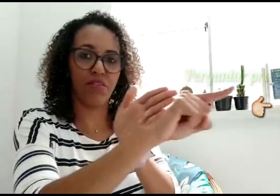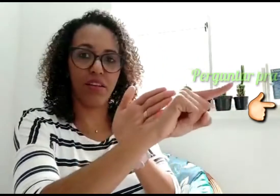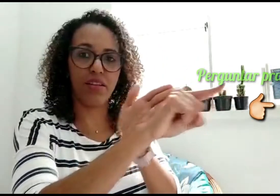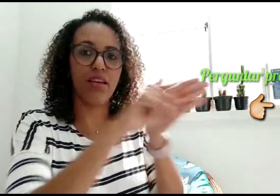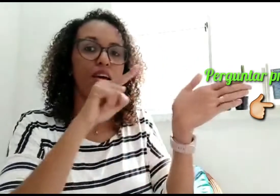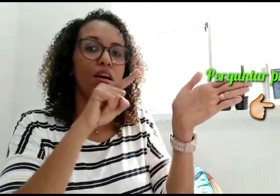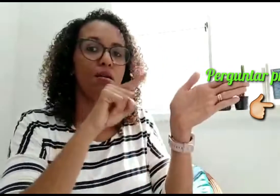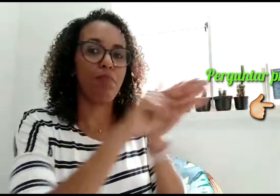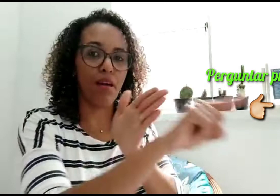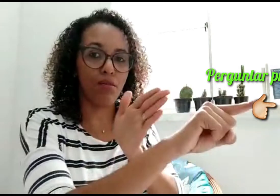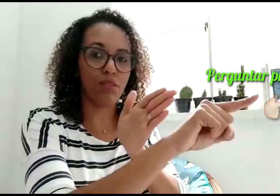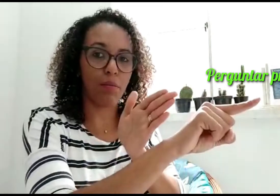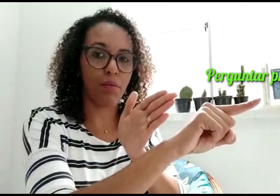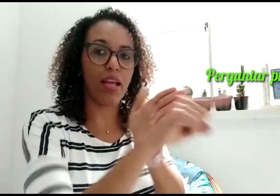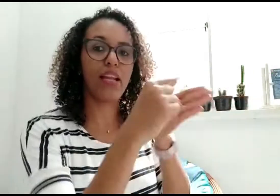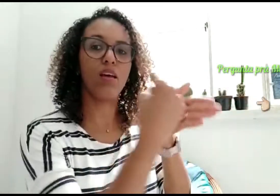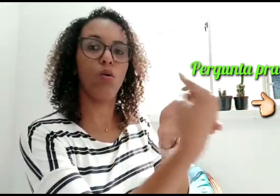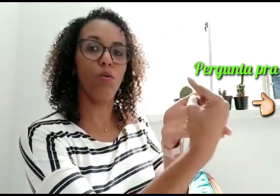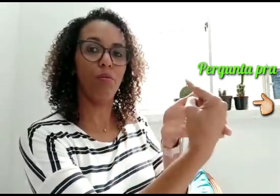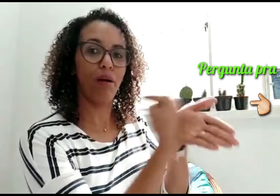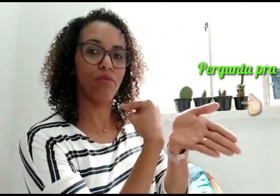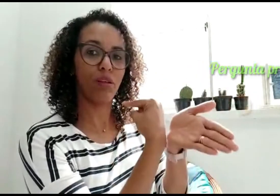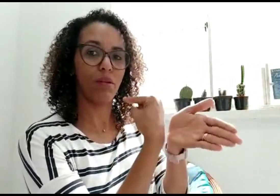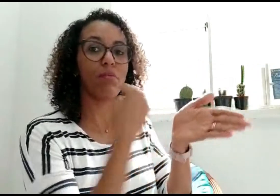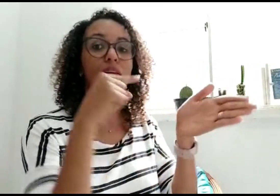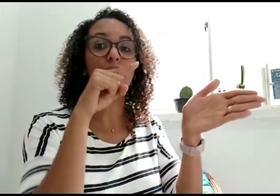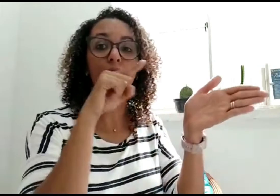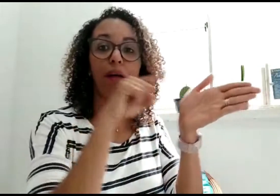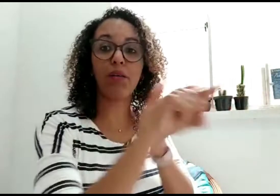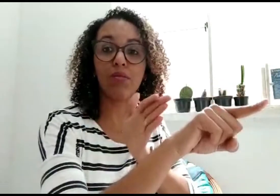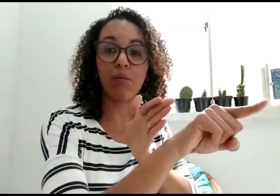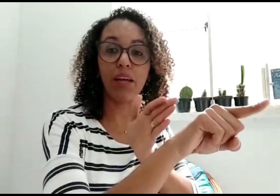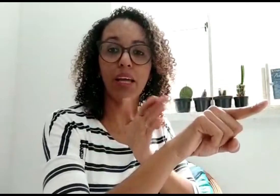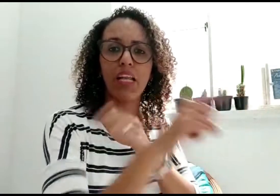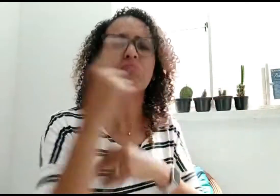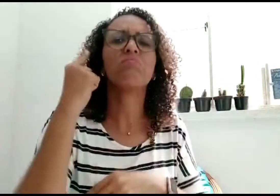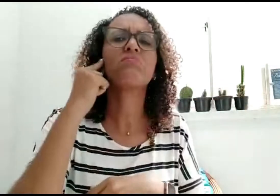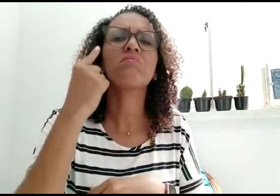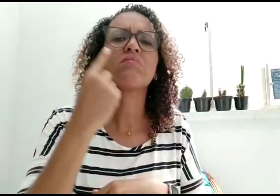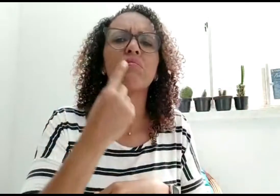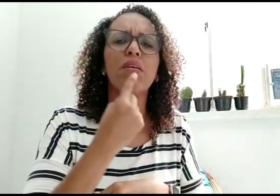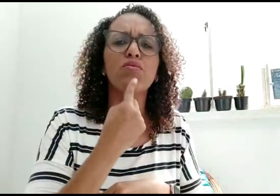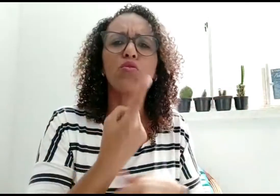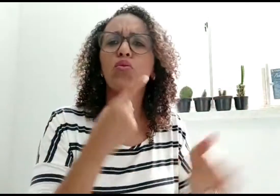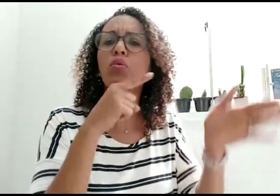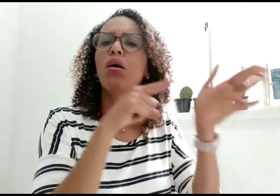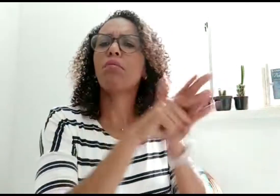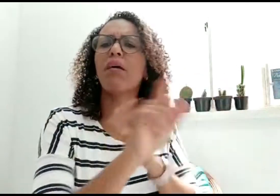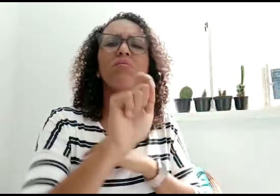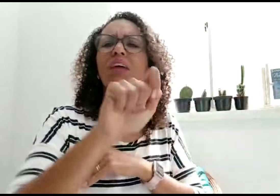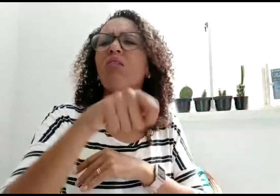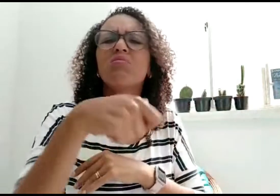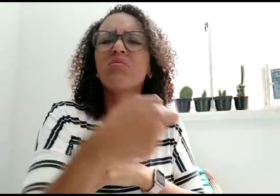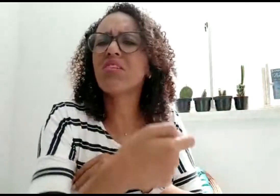frente, perguntar para ele ou pergunta para mim, pergunta para ele. Para o surdo perguntar,